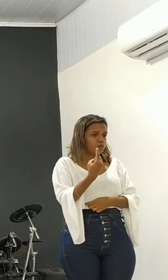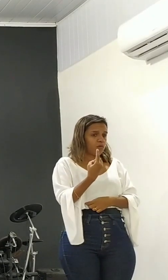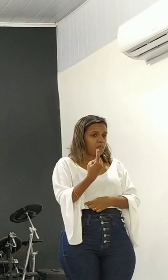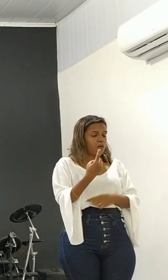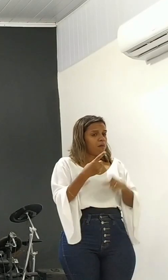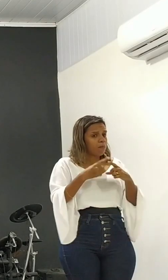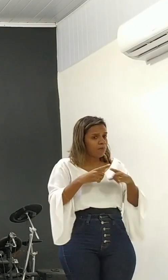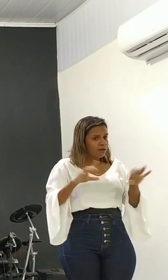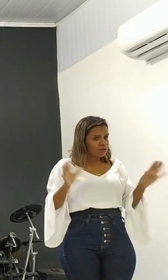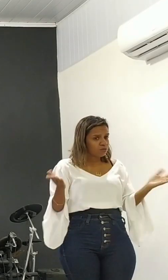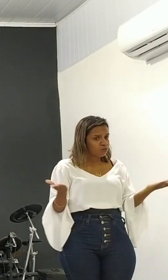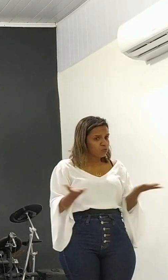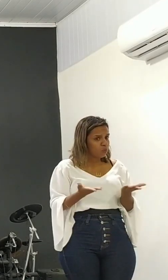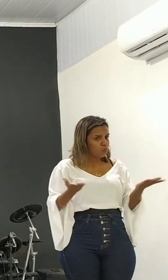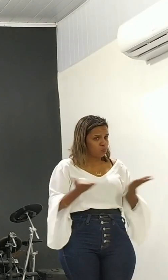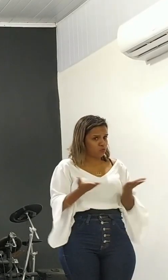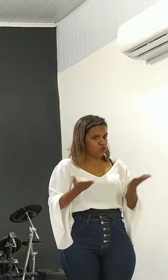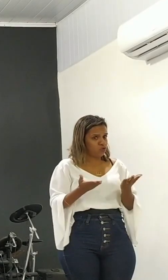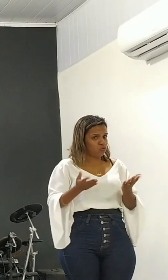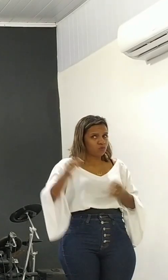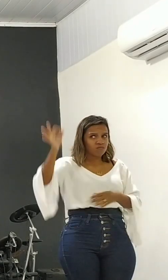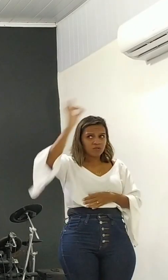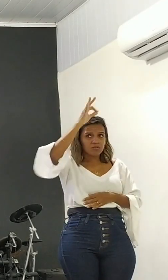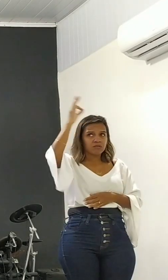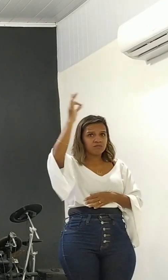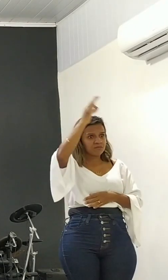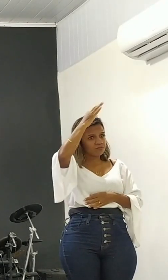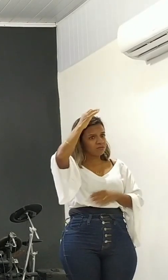Mas hoje o Espírito Santo vai mudar isso.